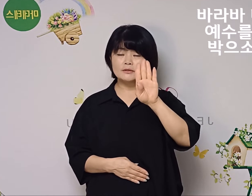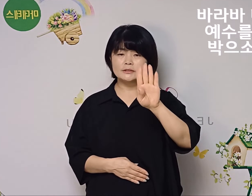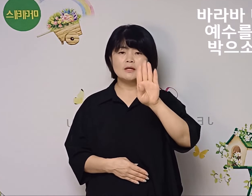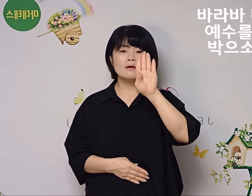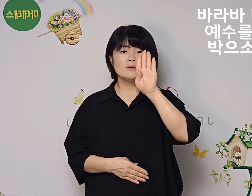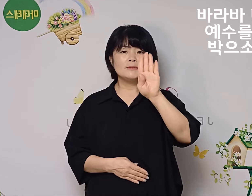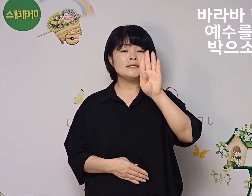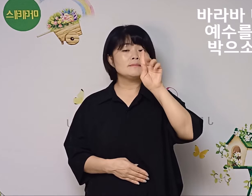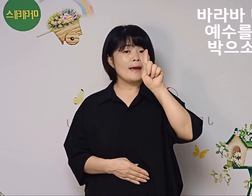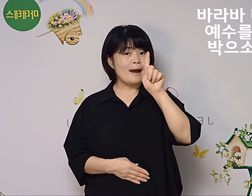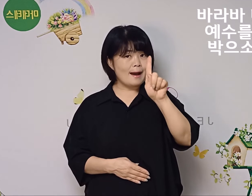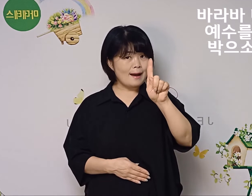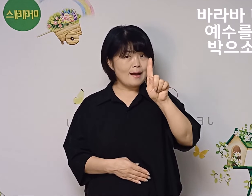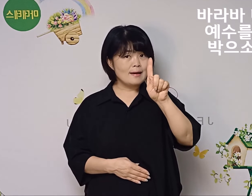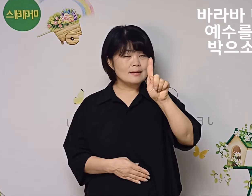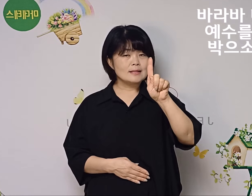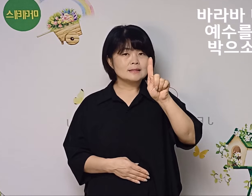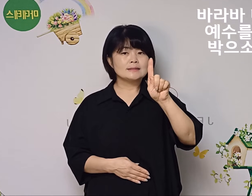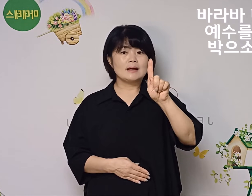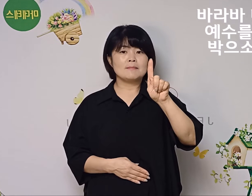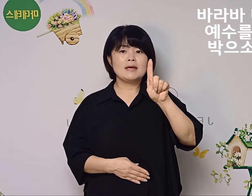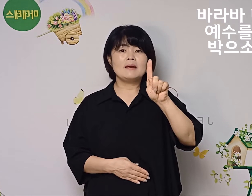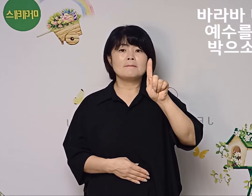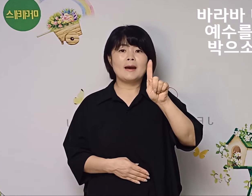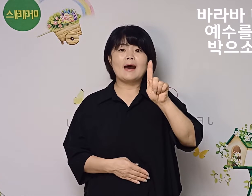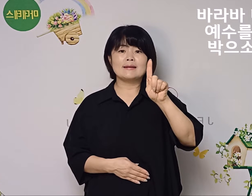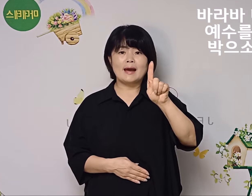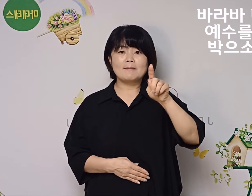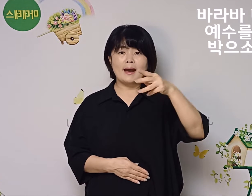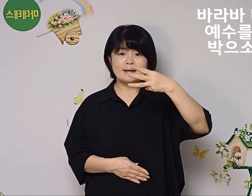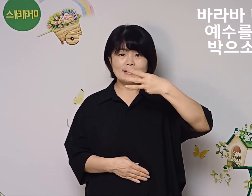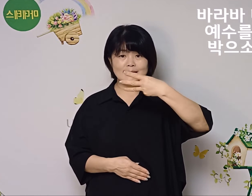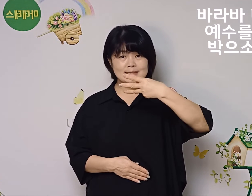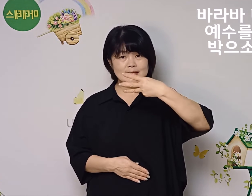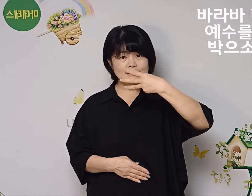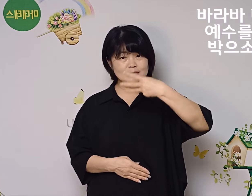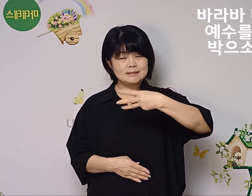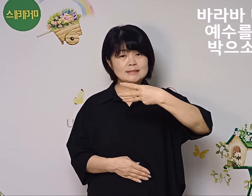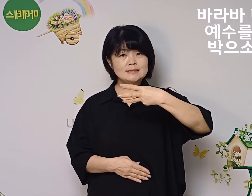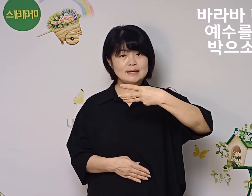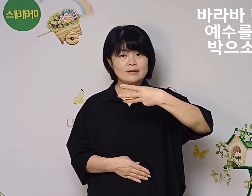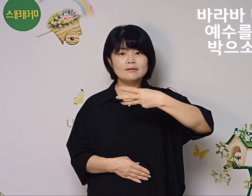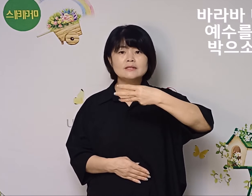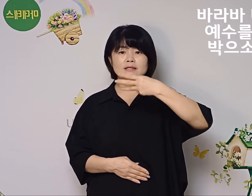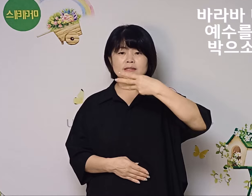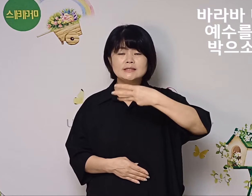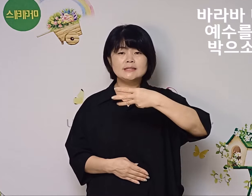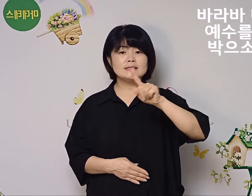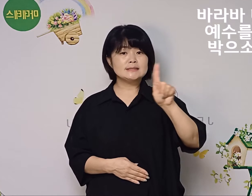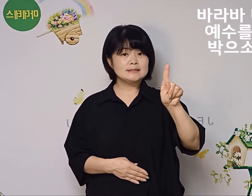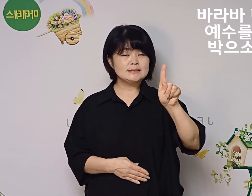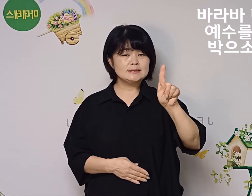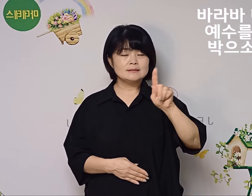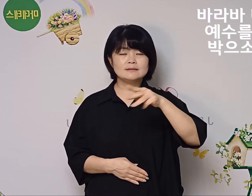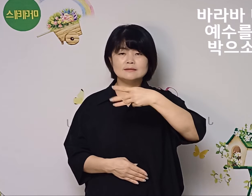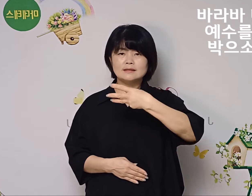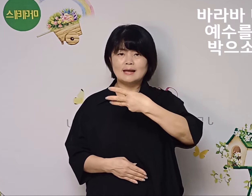비읍이거든요. 비읍의 그 다음에 바라바, 라자는 리을이에요. 리을,